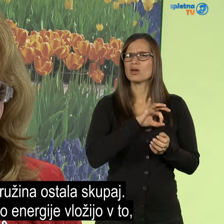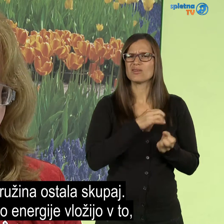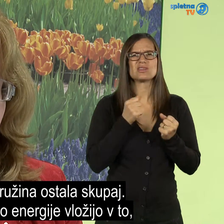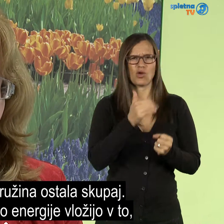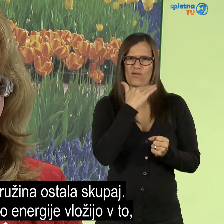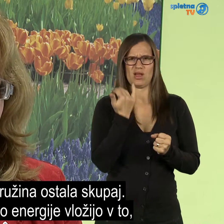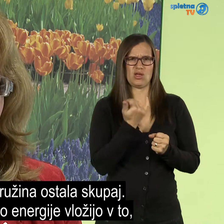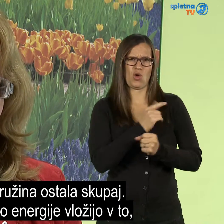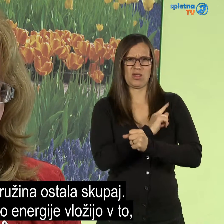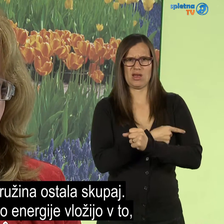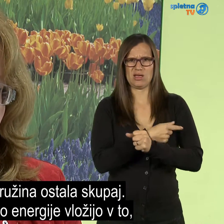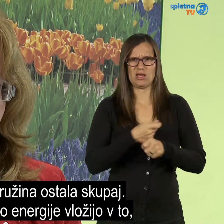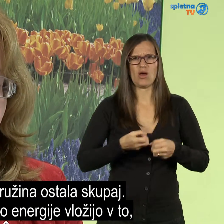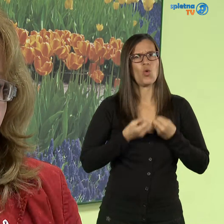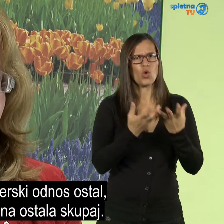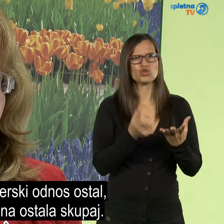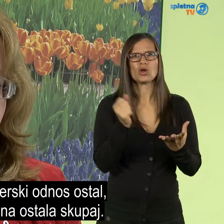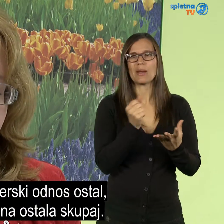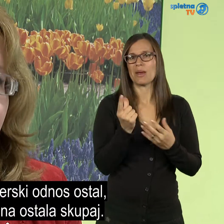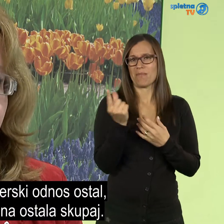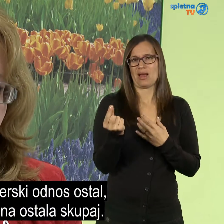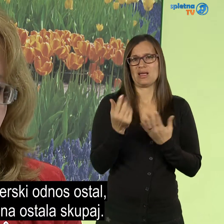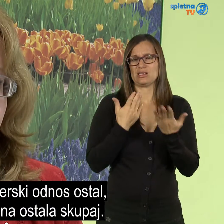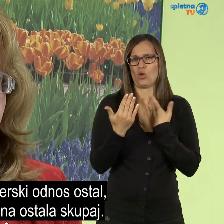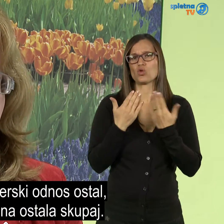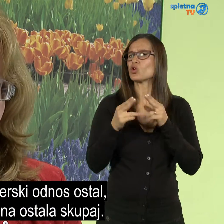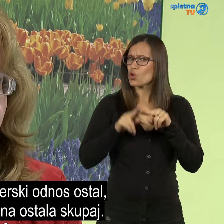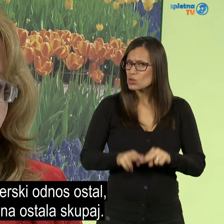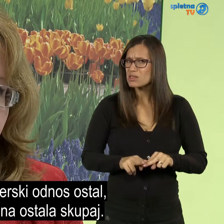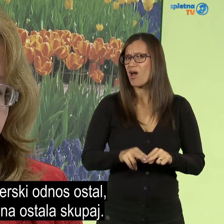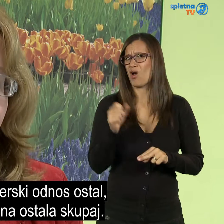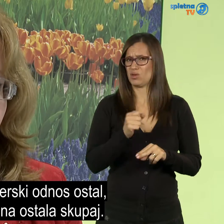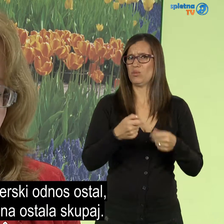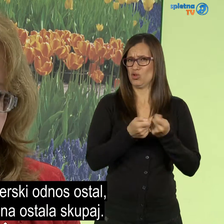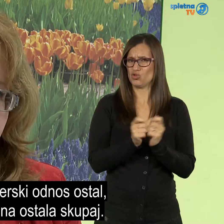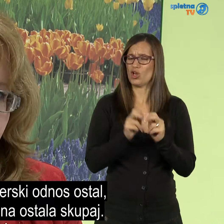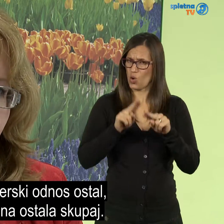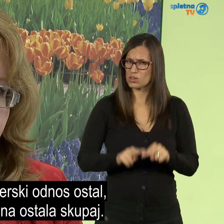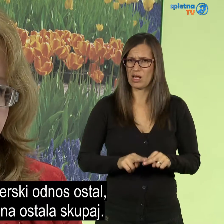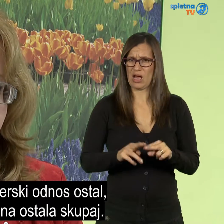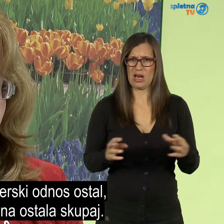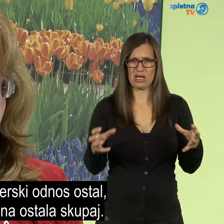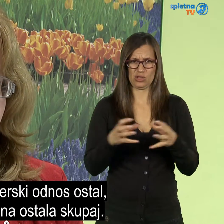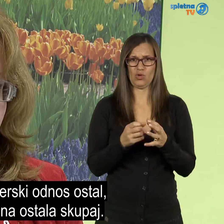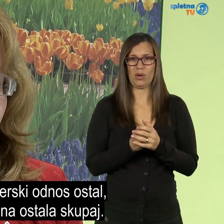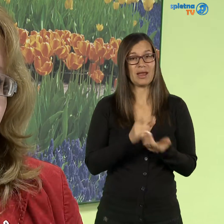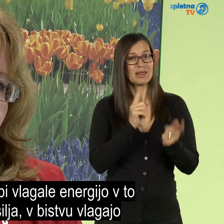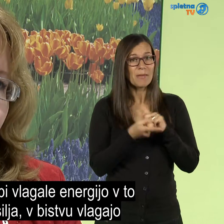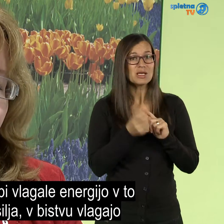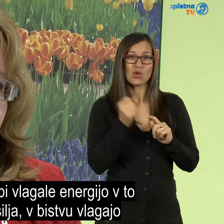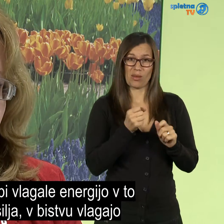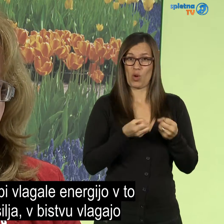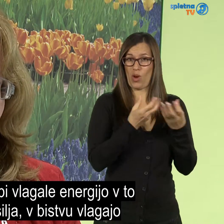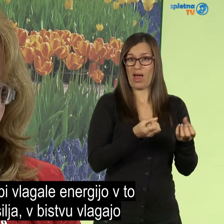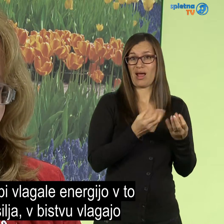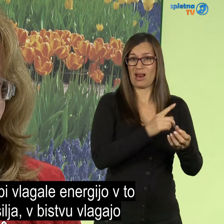Žrtve zelo veliko energije vložijo v to, da bi partnerski odnos ostal, da bi družina ostala skupaj. In namesto, da bi